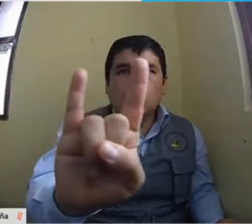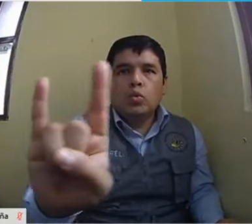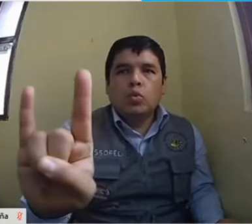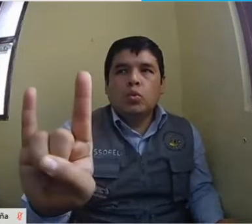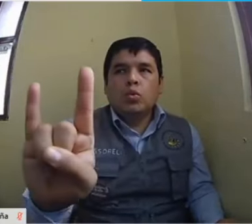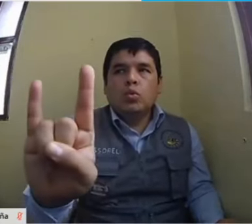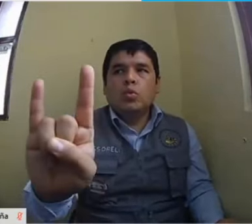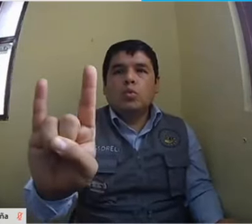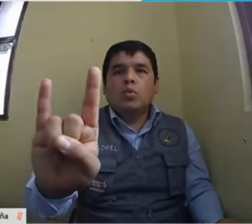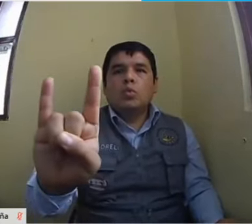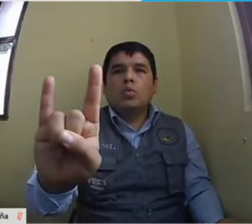La U,